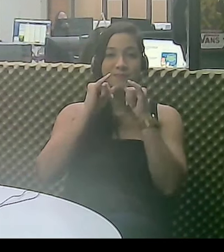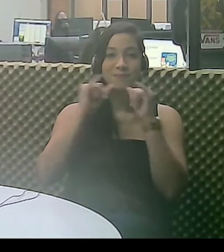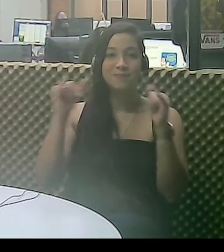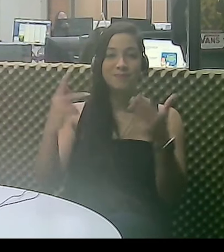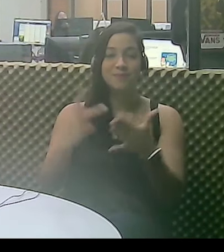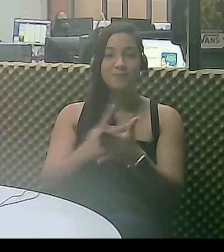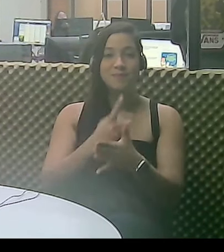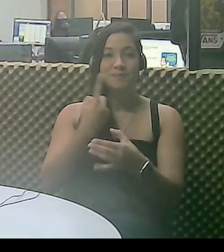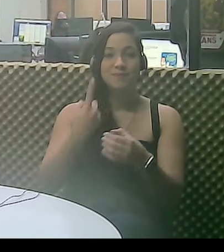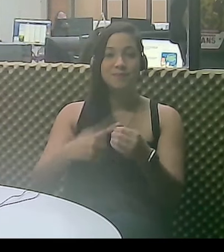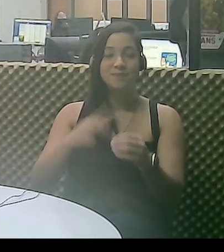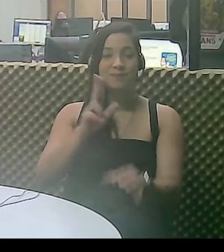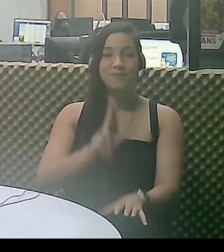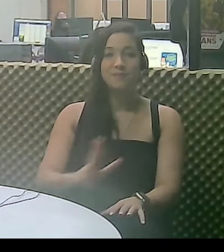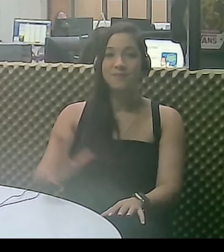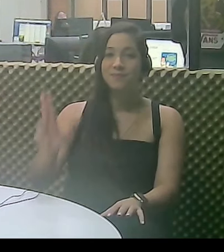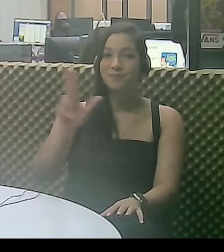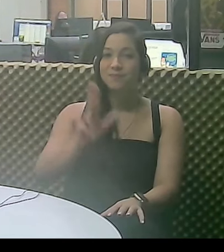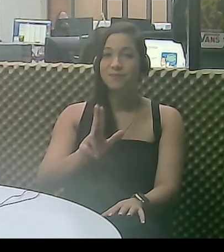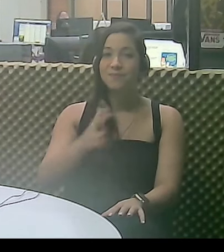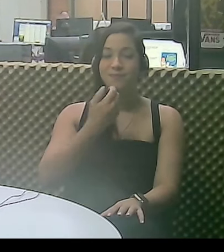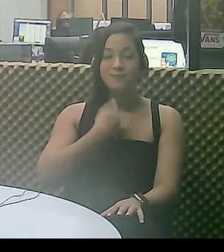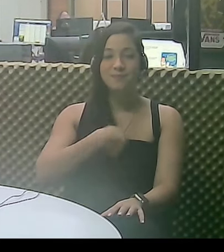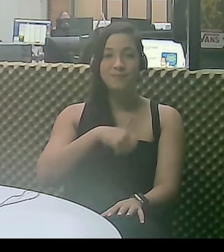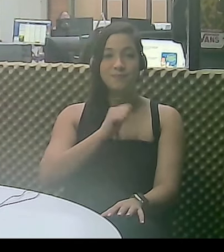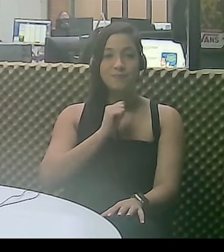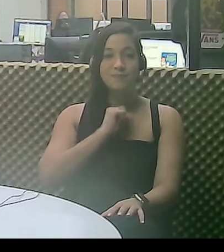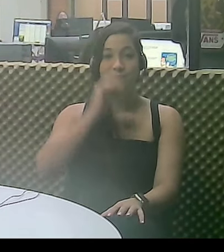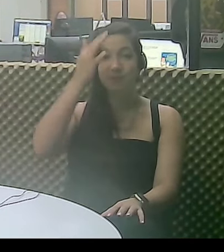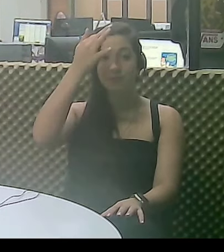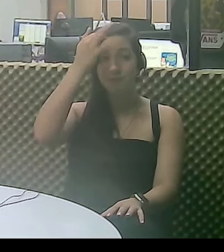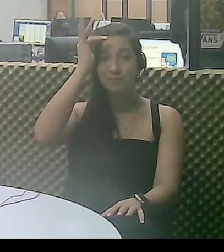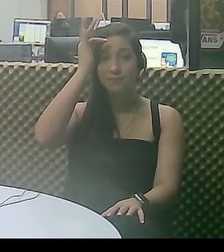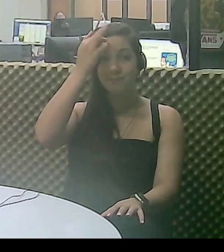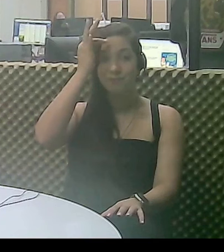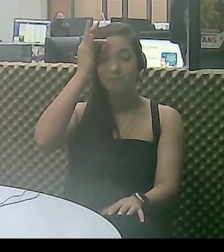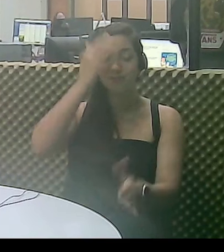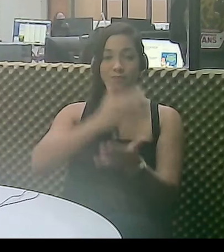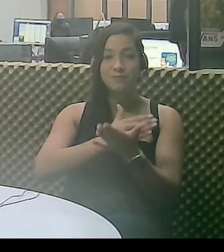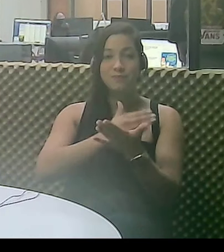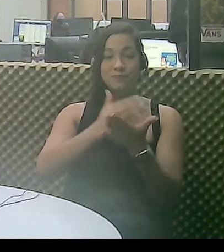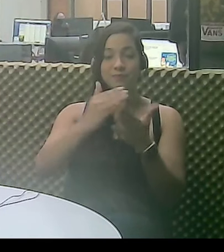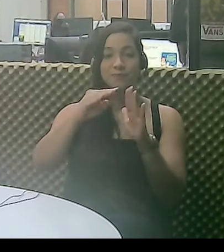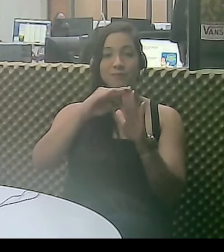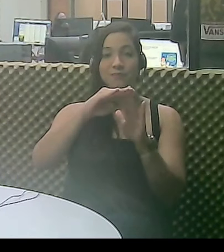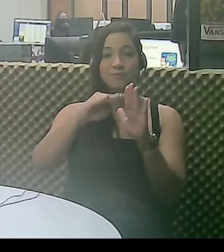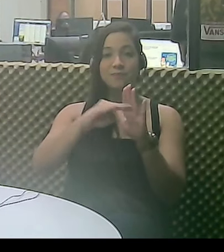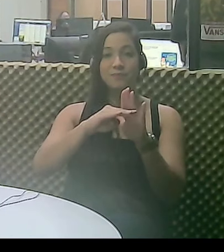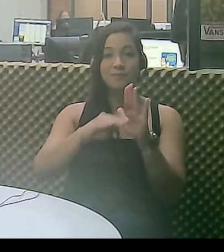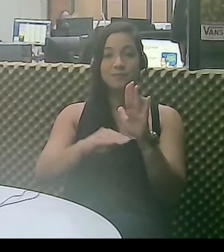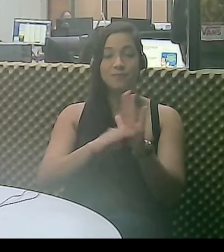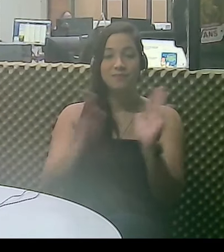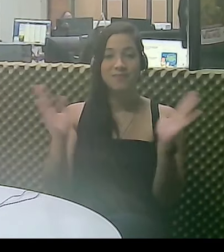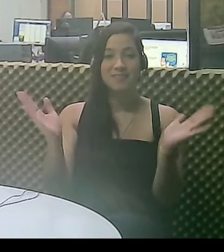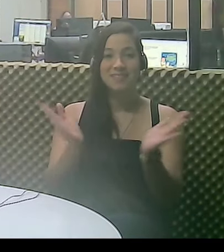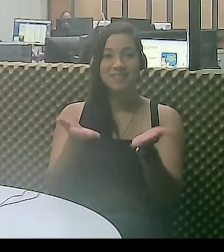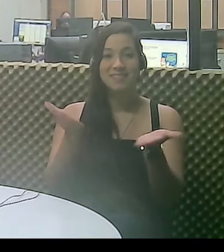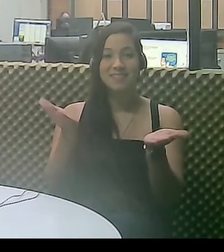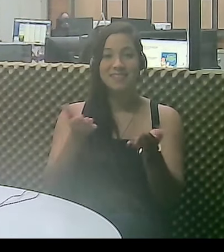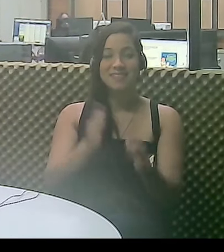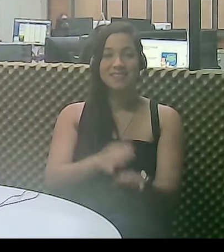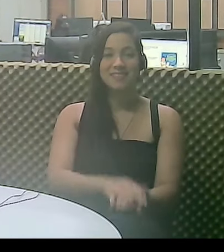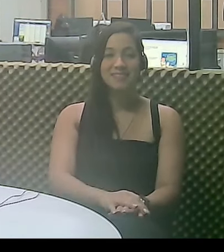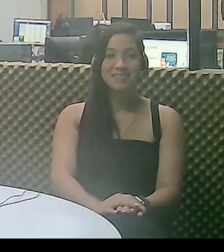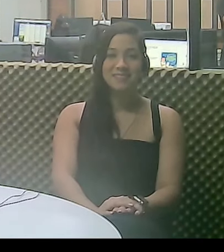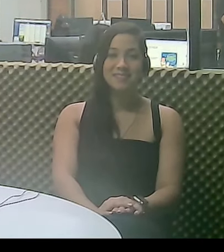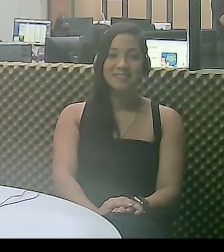boletim de notícias sobre o que de fato acontece em Uberlândia. Eu sou Fernando Natalio e começamos com os destaques da edição de